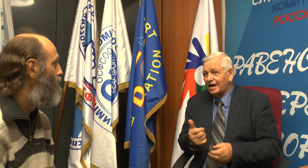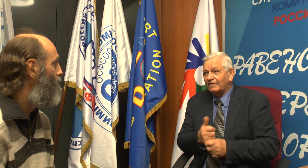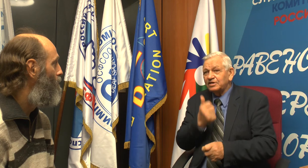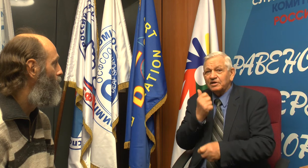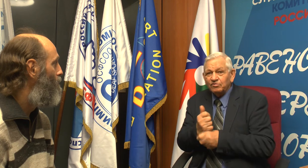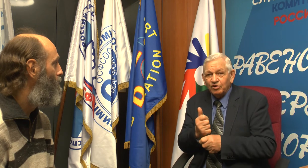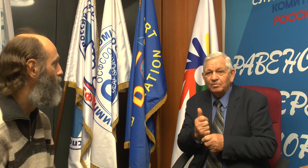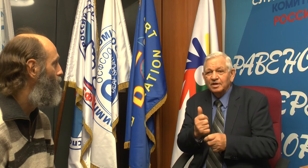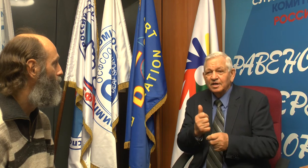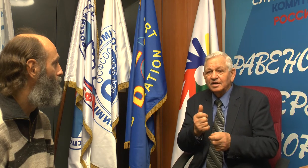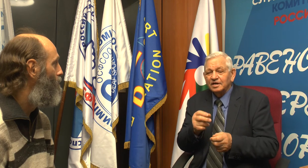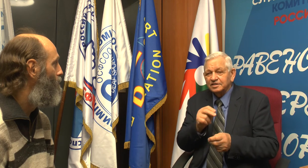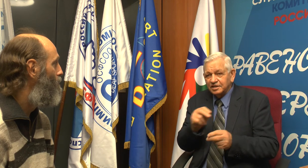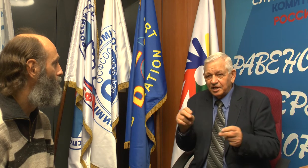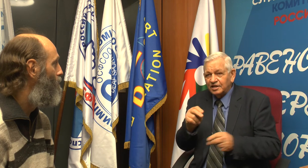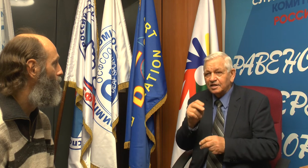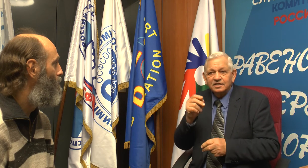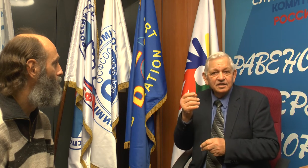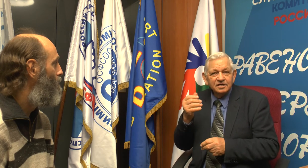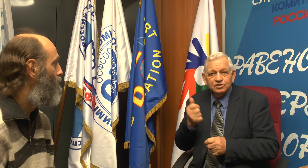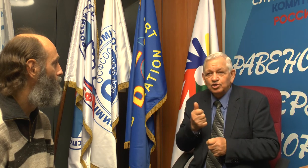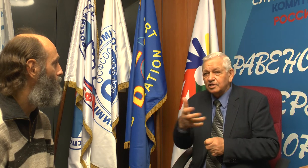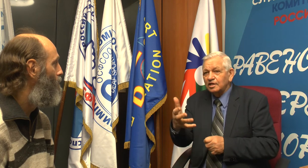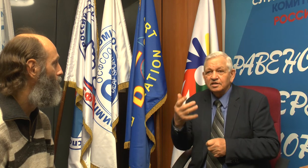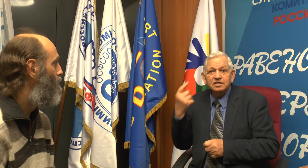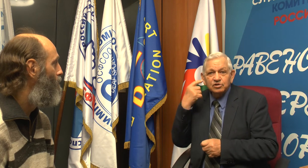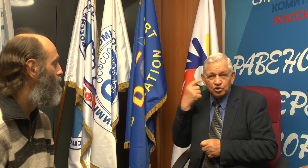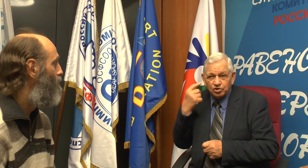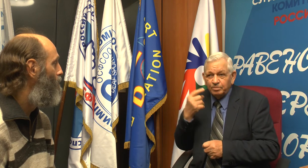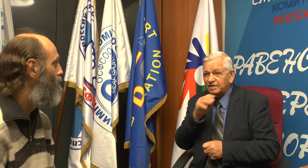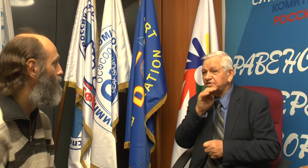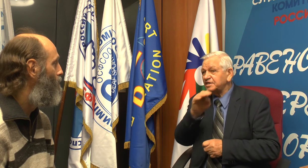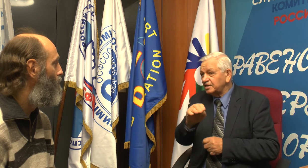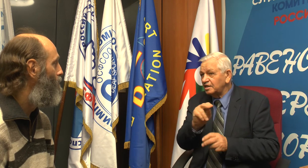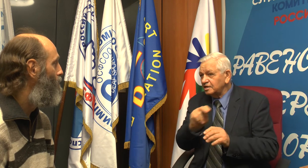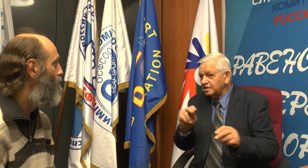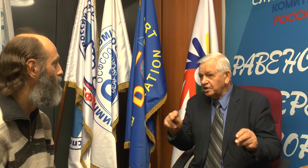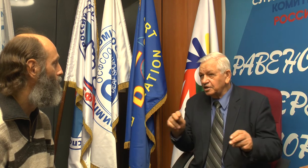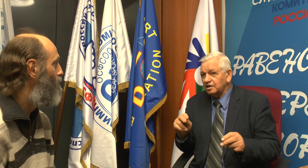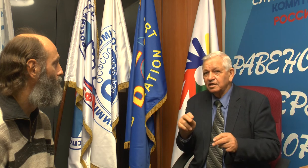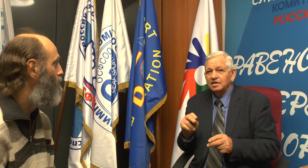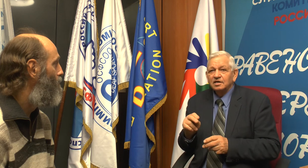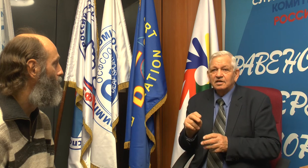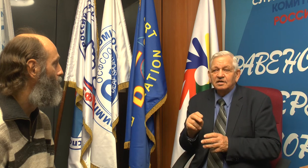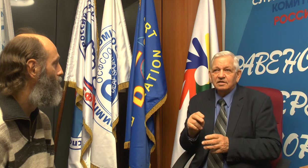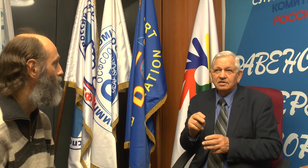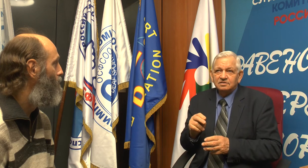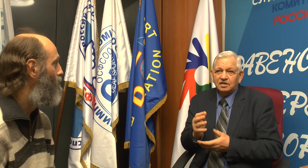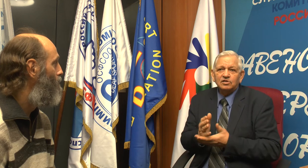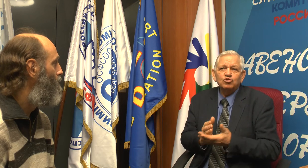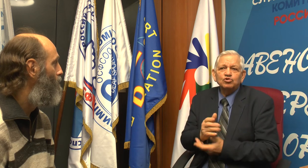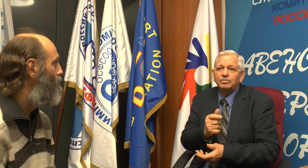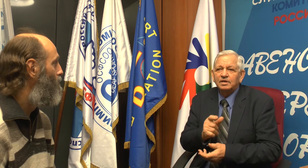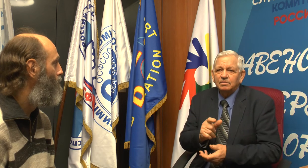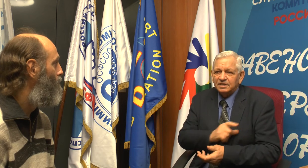в основном тренеры из числа слышащих, профессионалы, тренеры, заслуженные